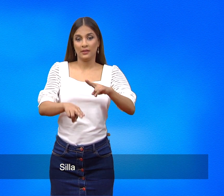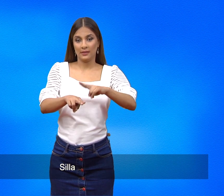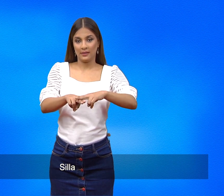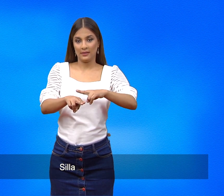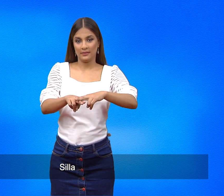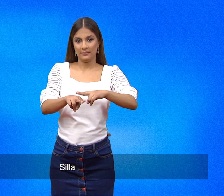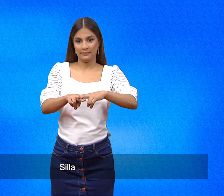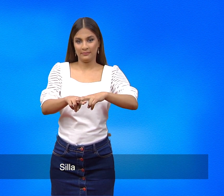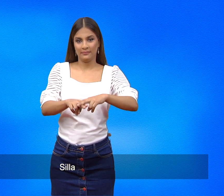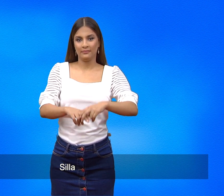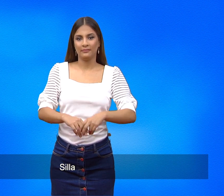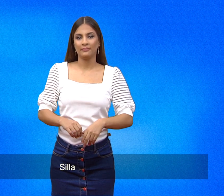silla